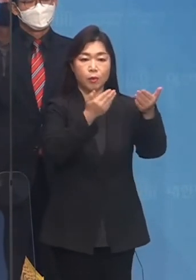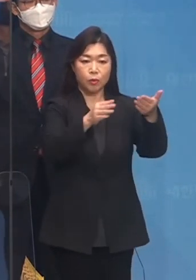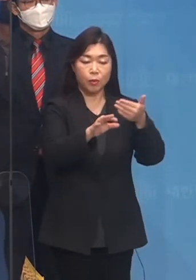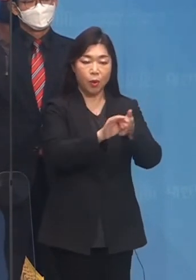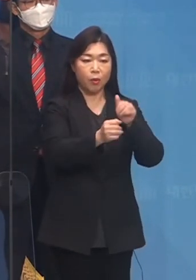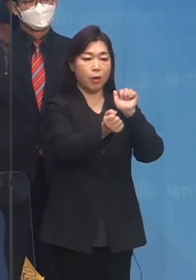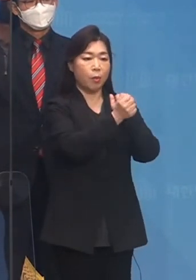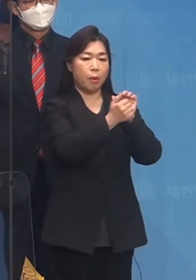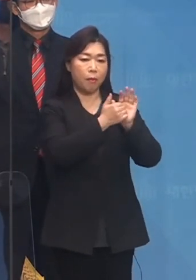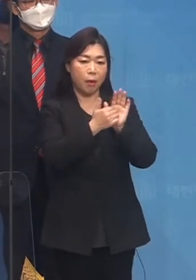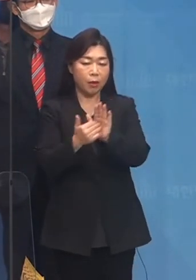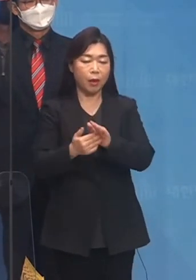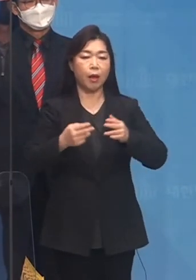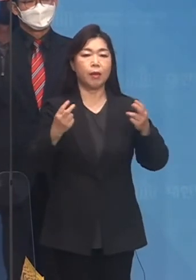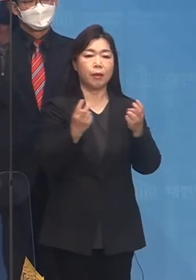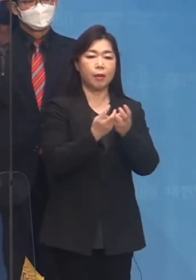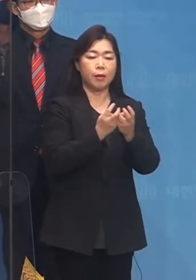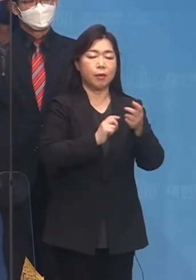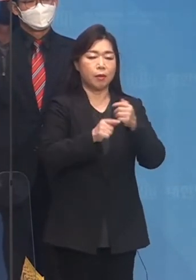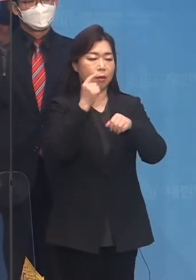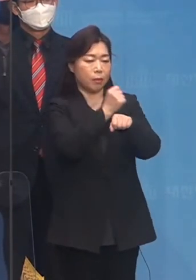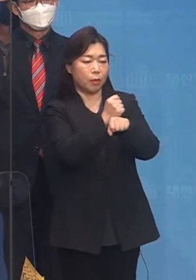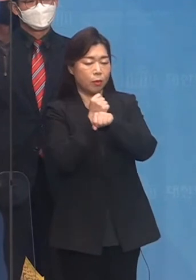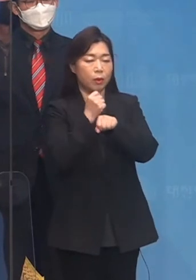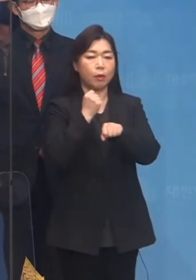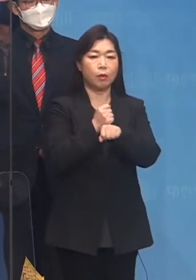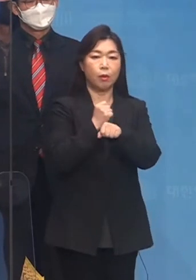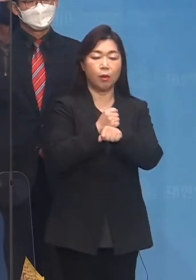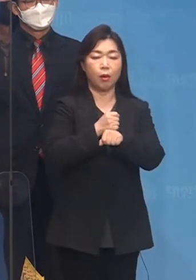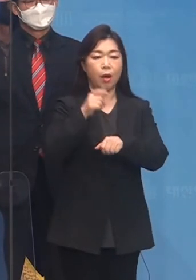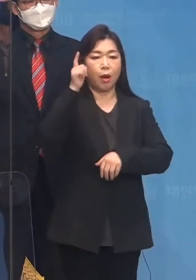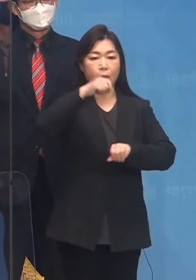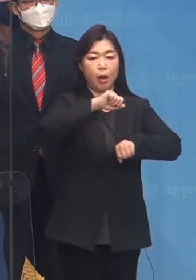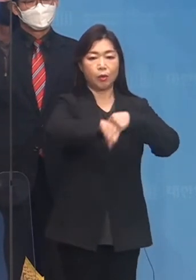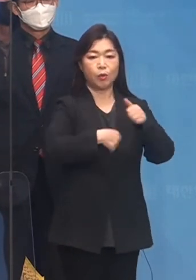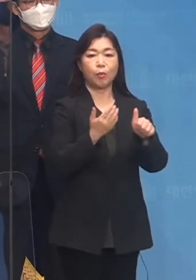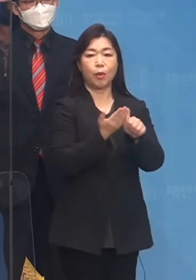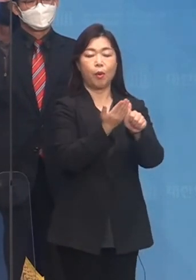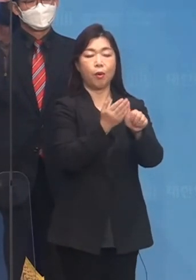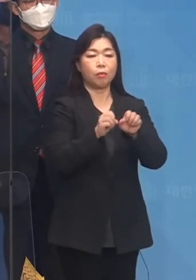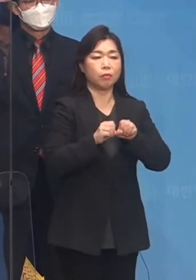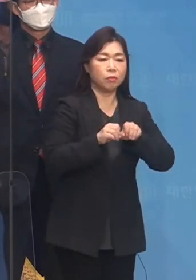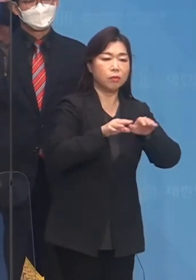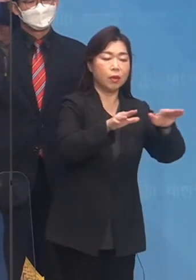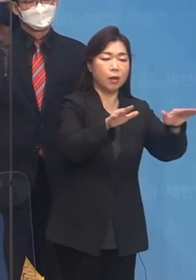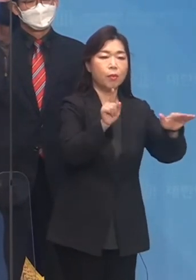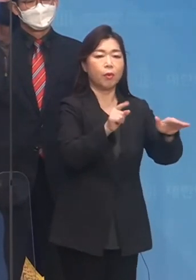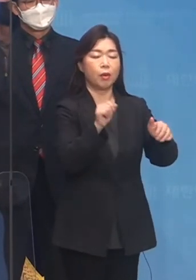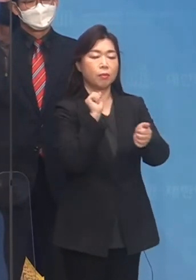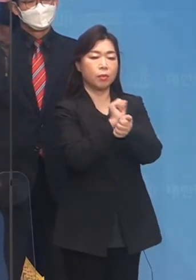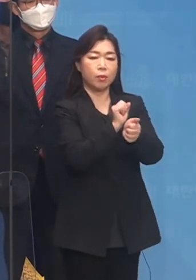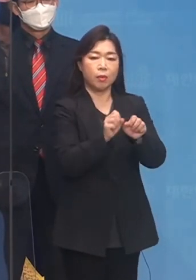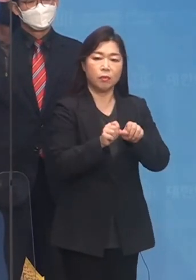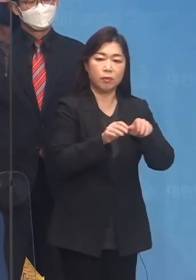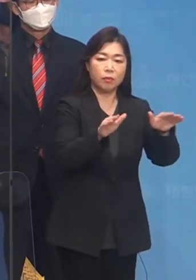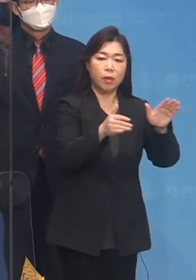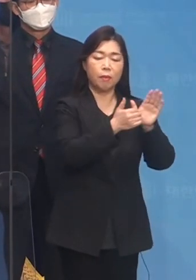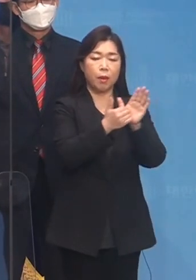방역 대책을 강화하여 가축 전염병의 확산을 막는다 하더라도 이로 인해